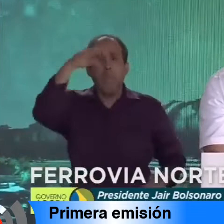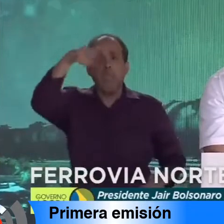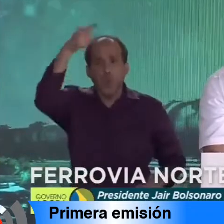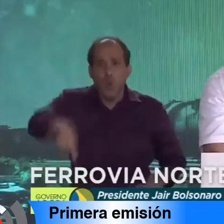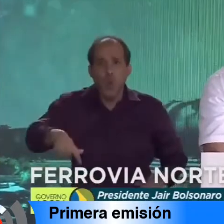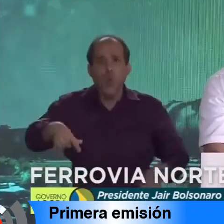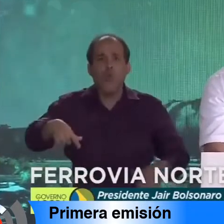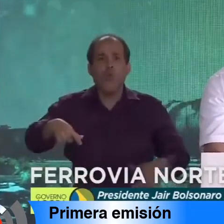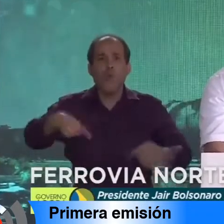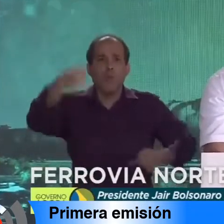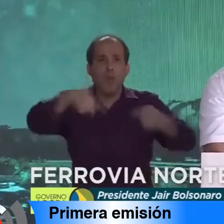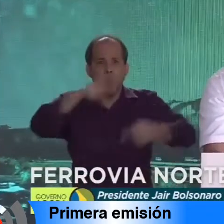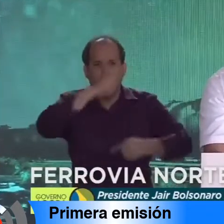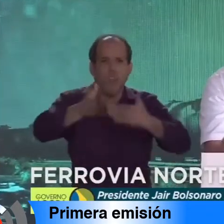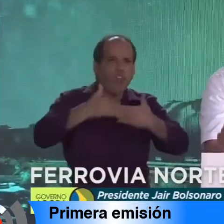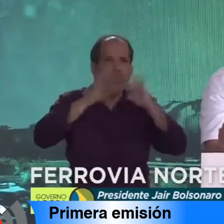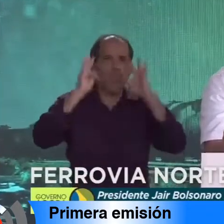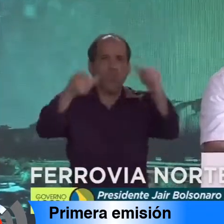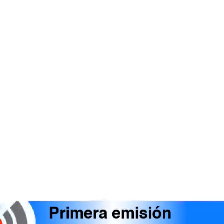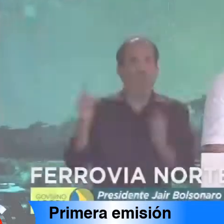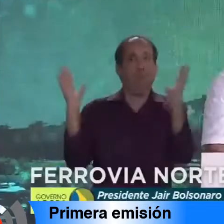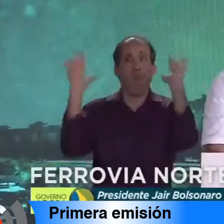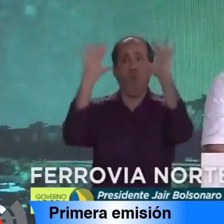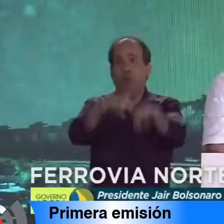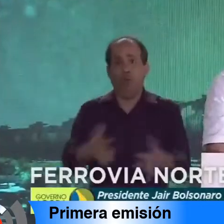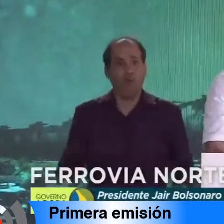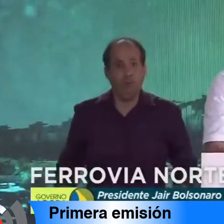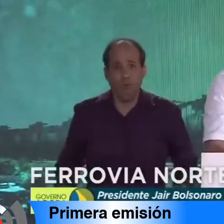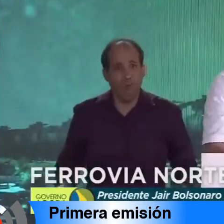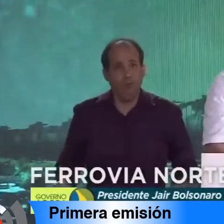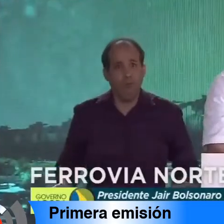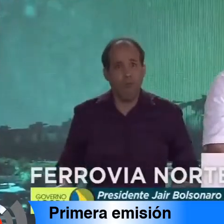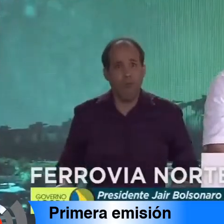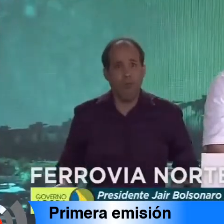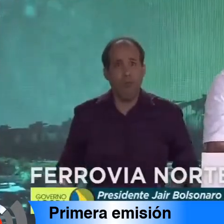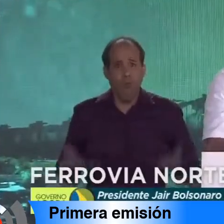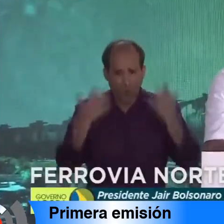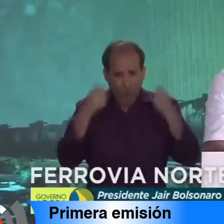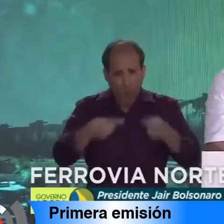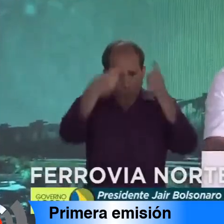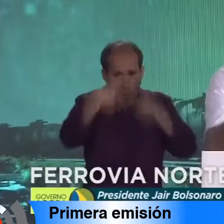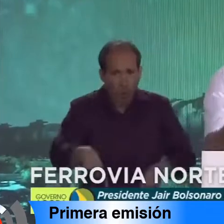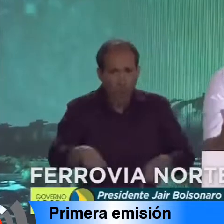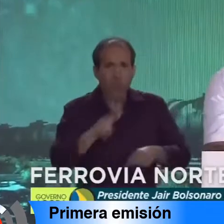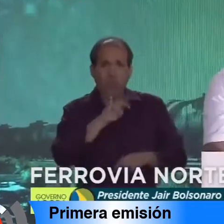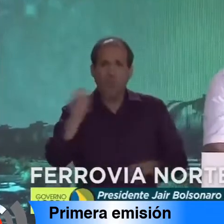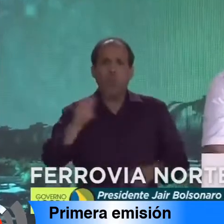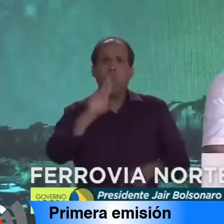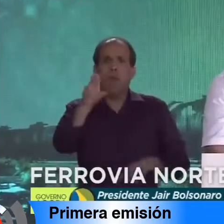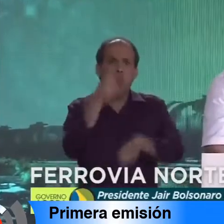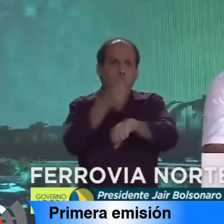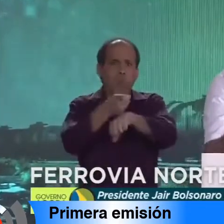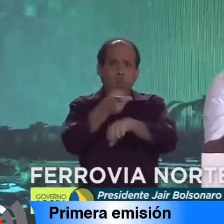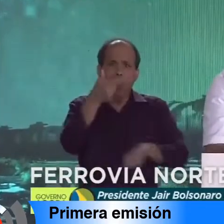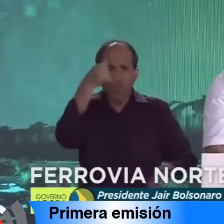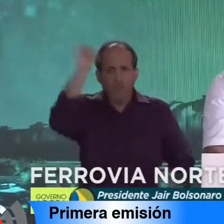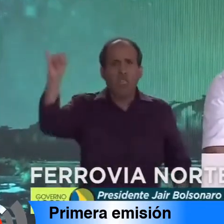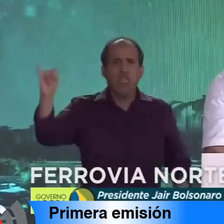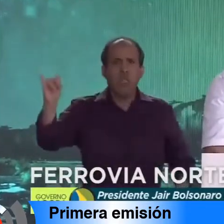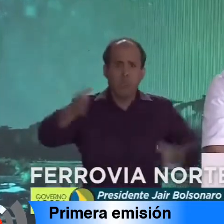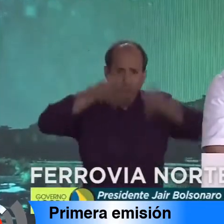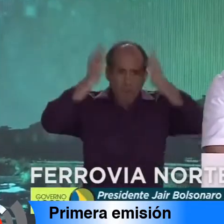de fechar todo. O povo quer trabalhar. Vamos combater o vírus, mas não de forma ignorante,